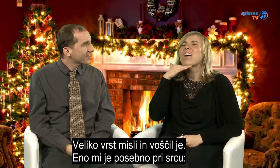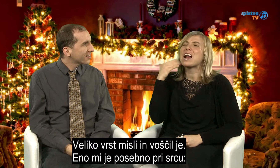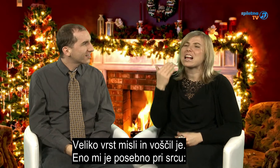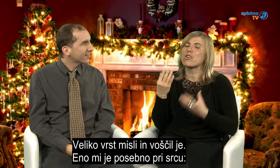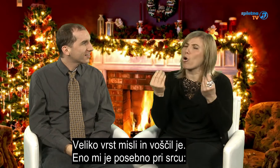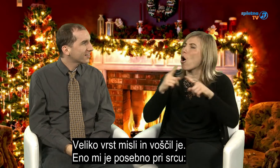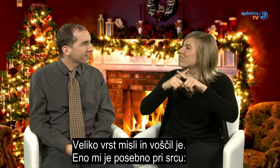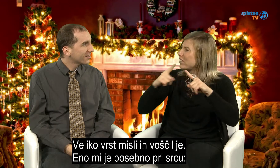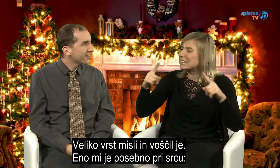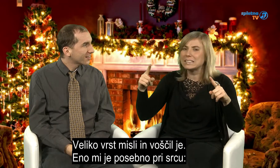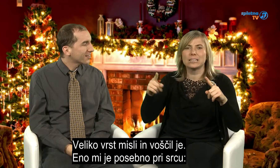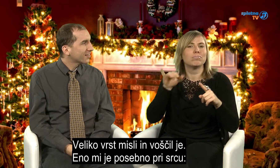Veliko vrst misli in voščil je.